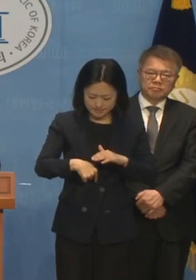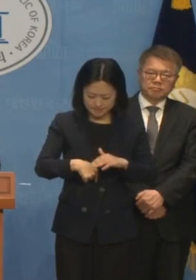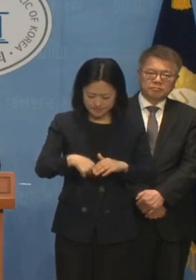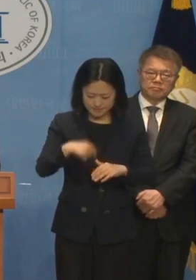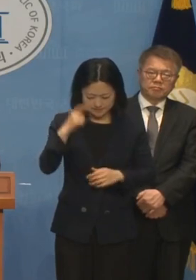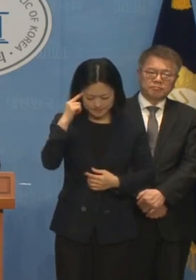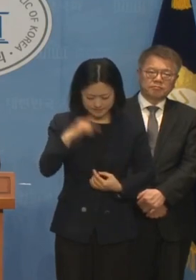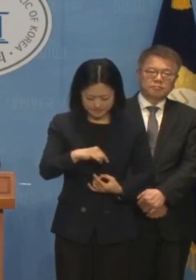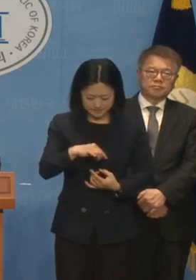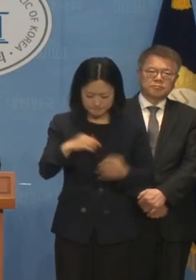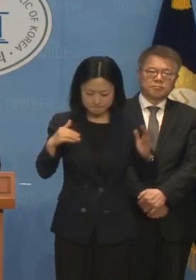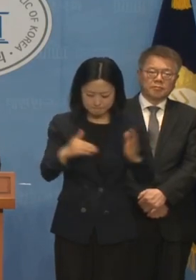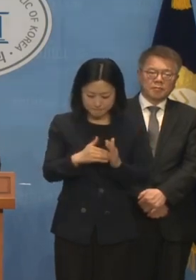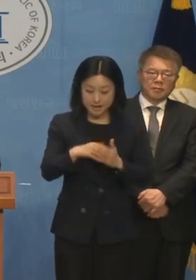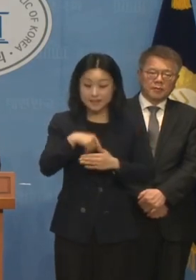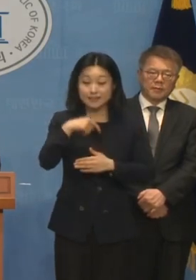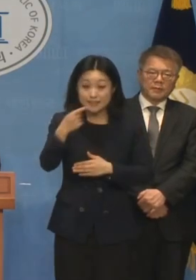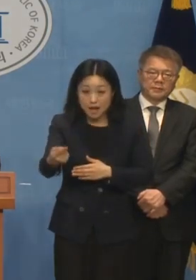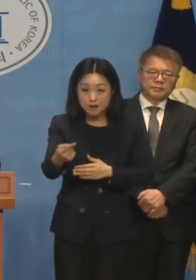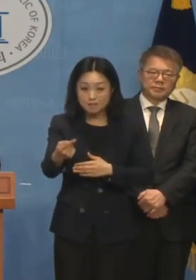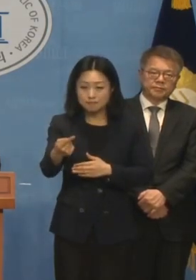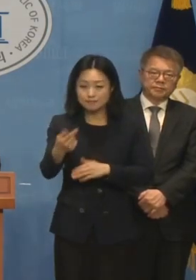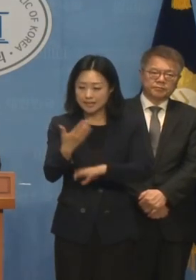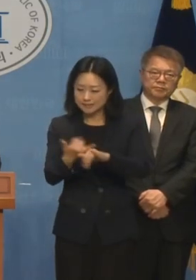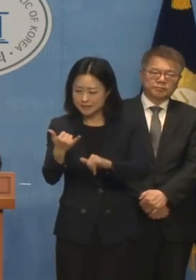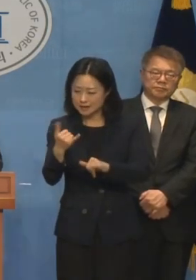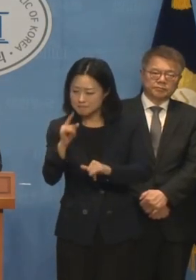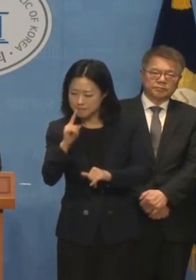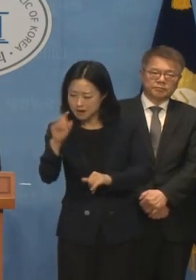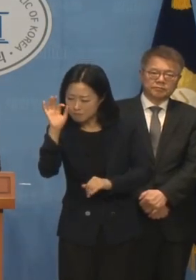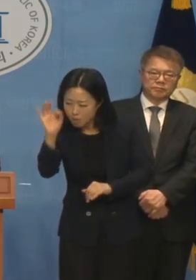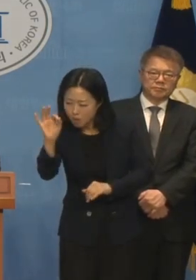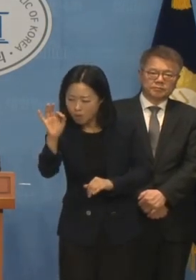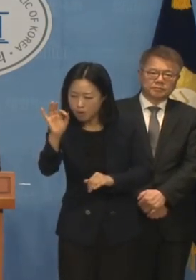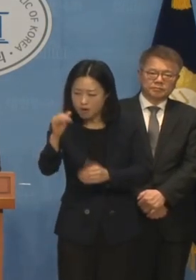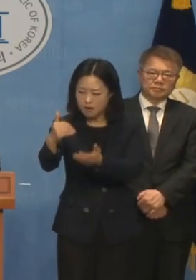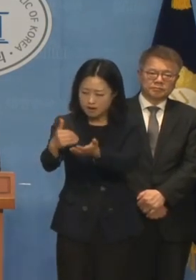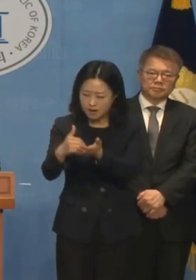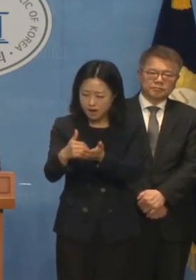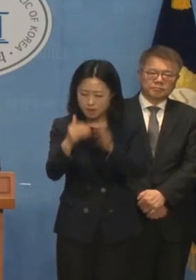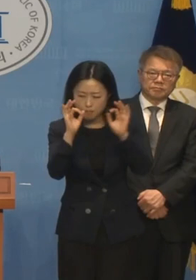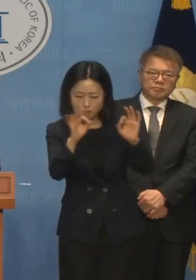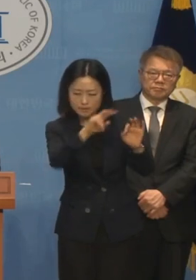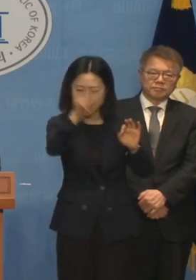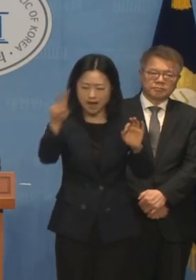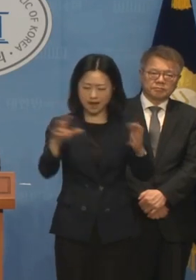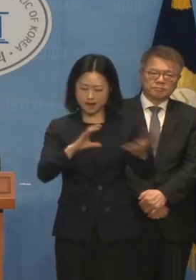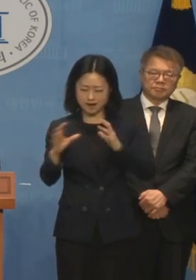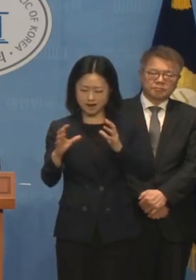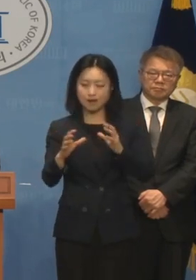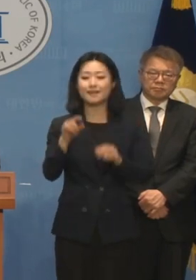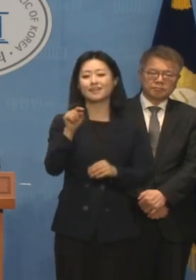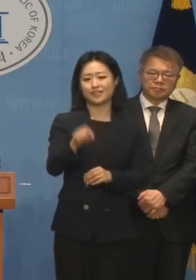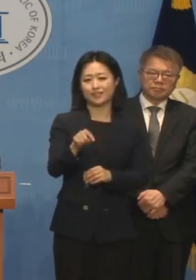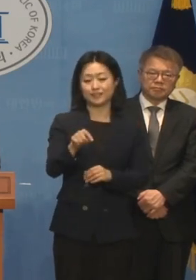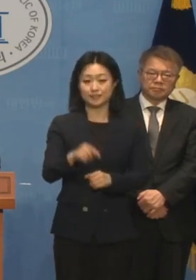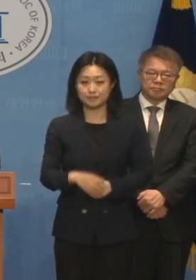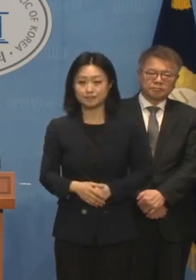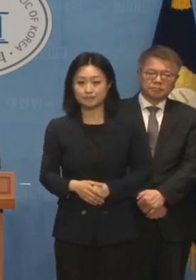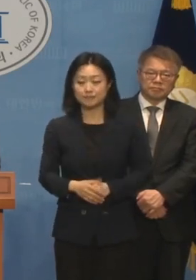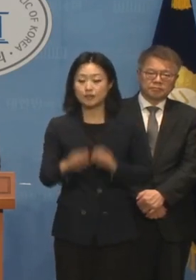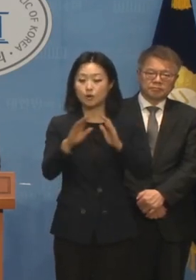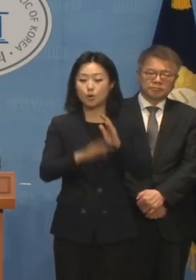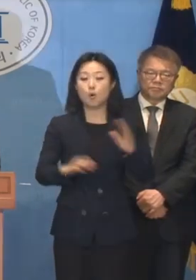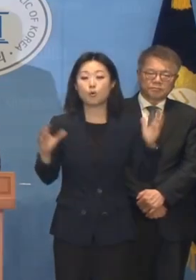숙고한 후에 결정을 할 수 있도록 도와주는 과정입니다. 이번